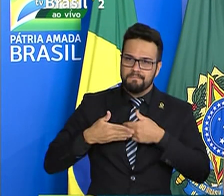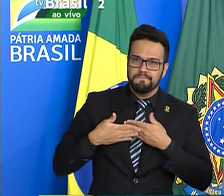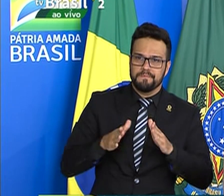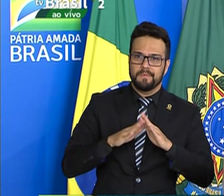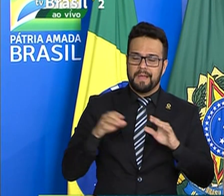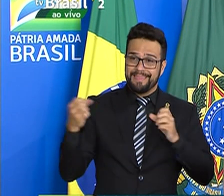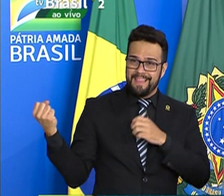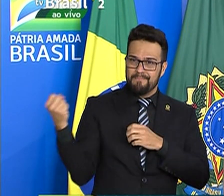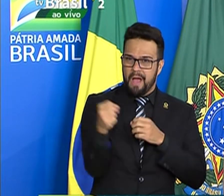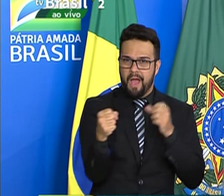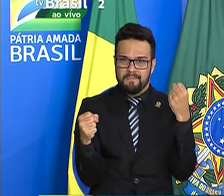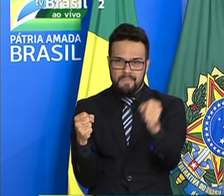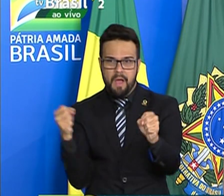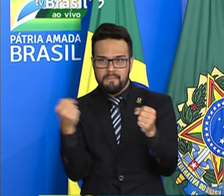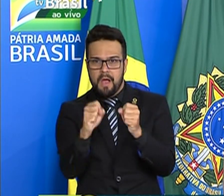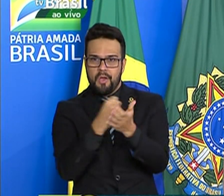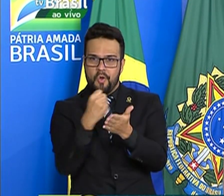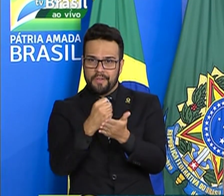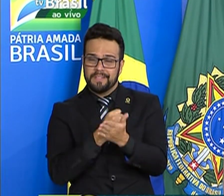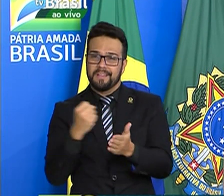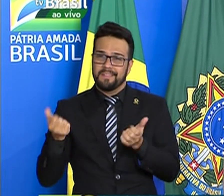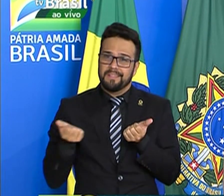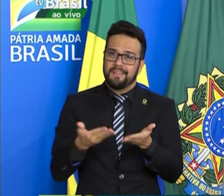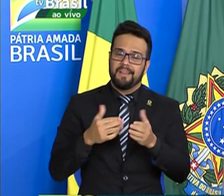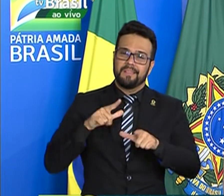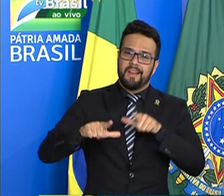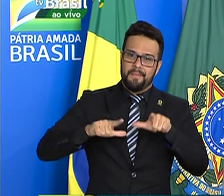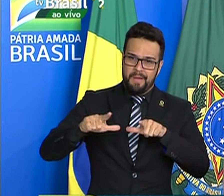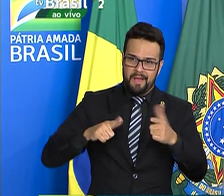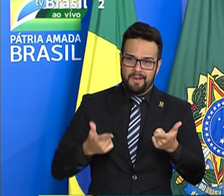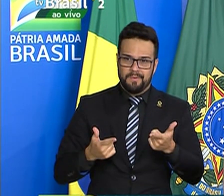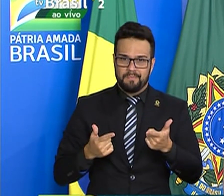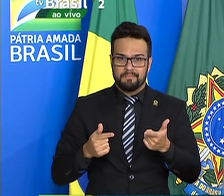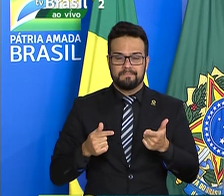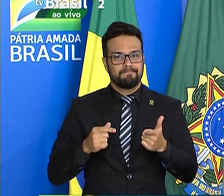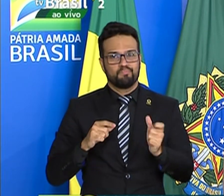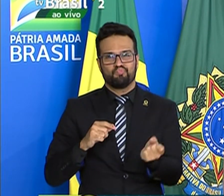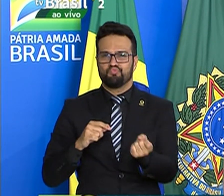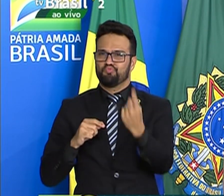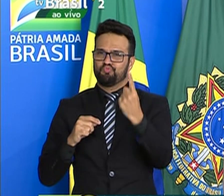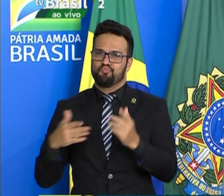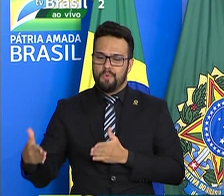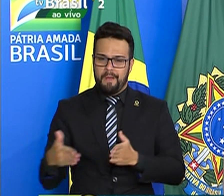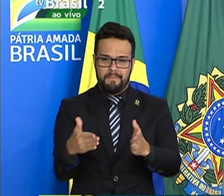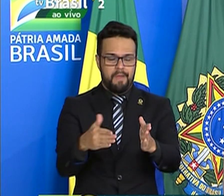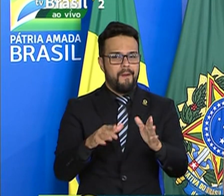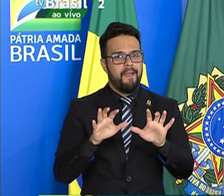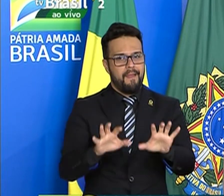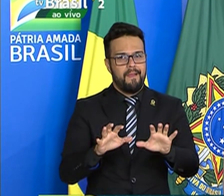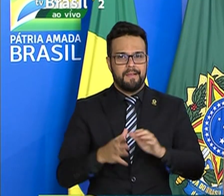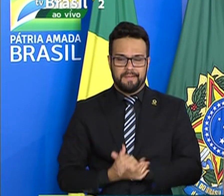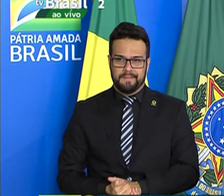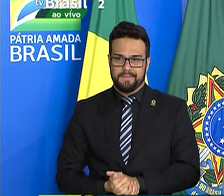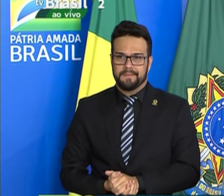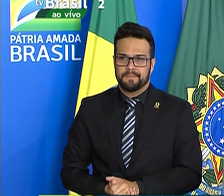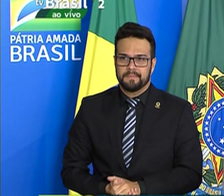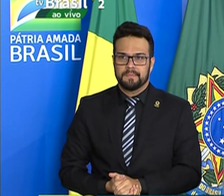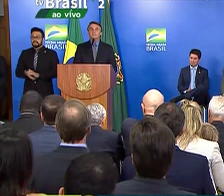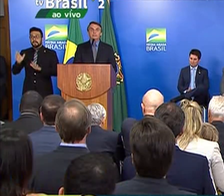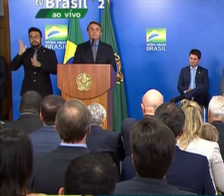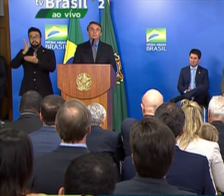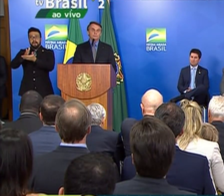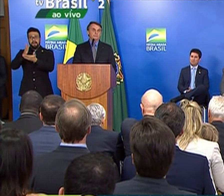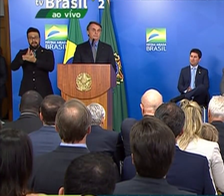gente não temos outro caminho num primeiro momento fazer o que estamos fazendo é deixar o estado de atrapalhar